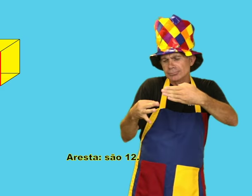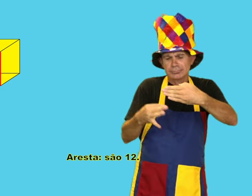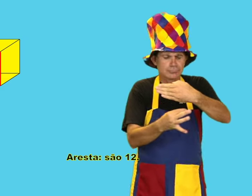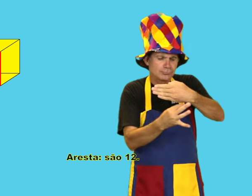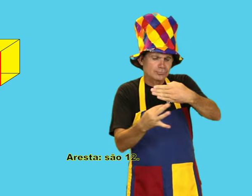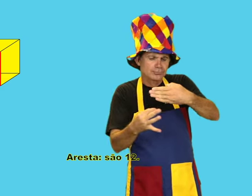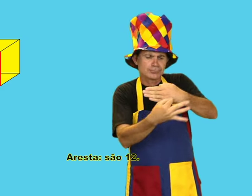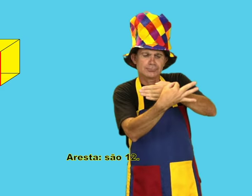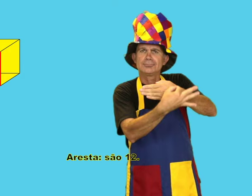Aresta.